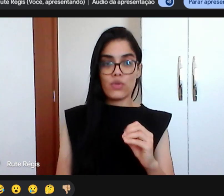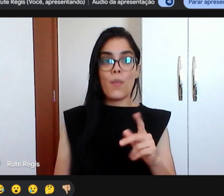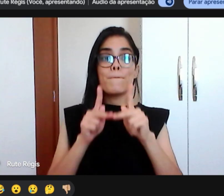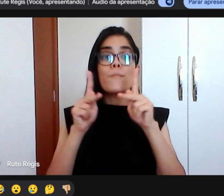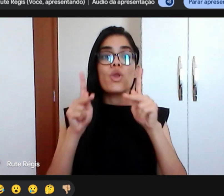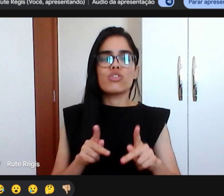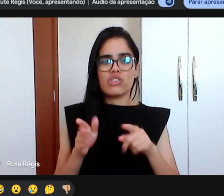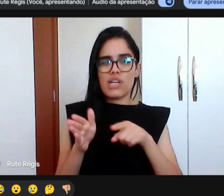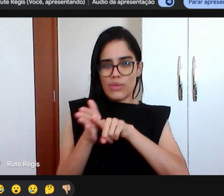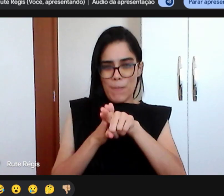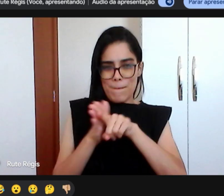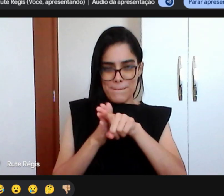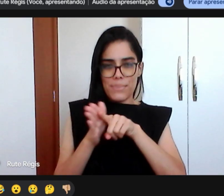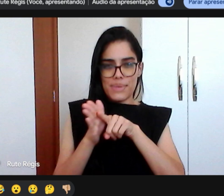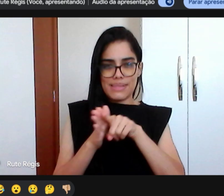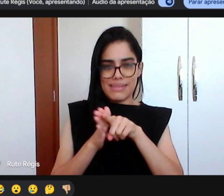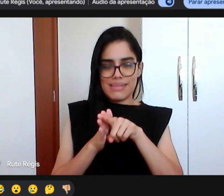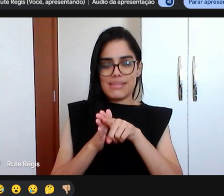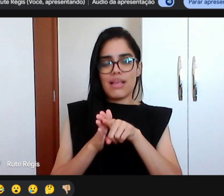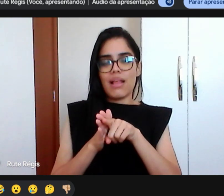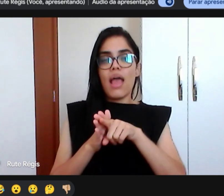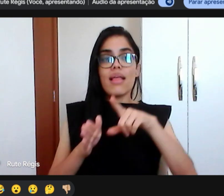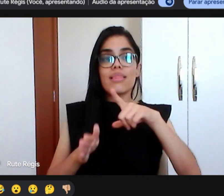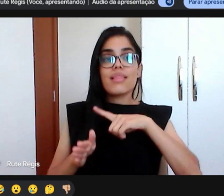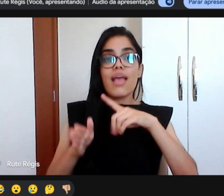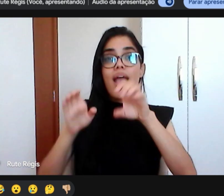de pesquisa.